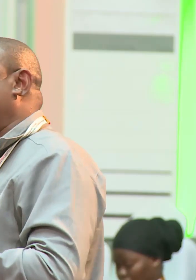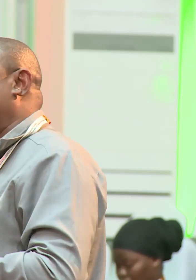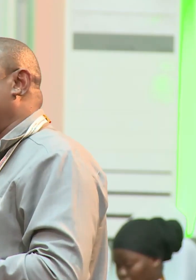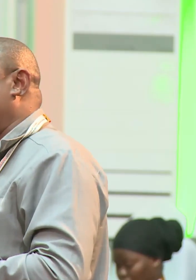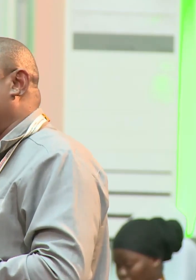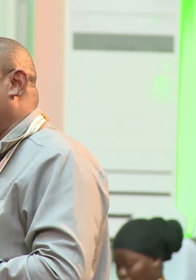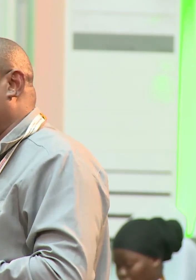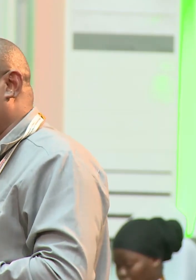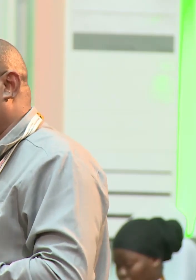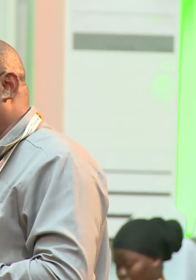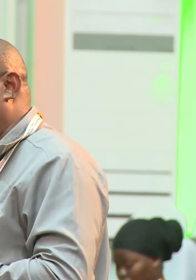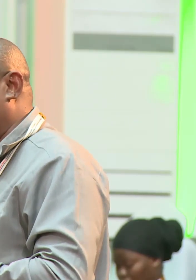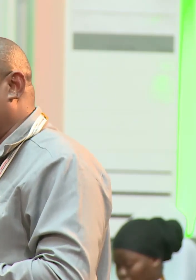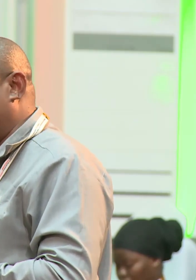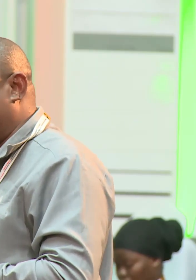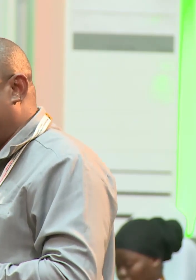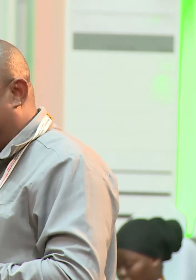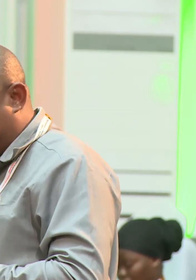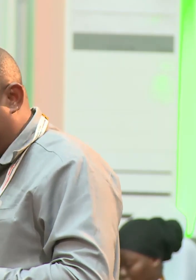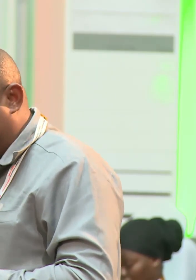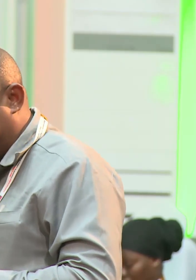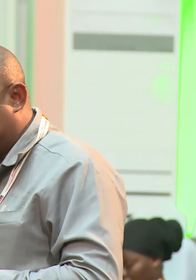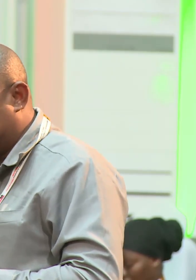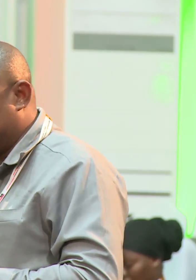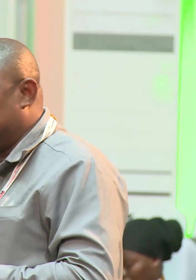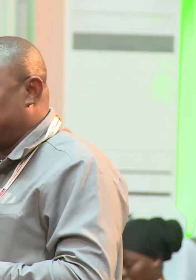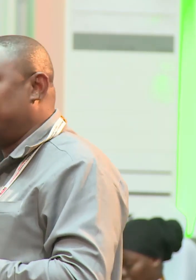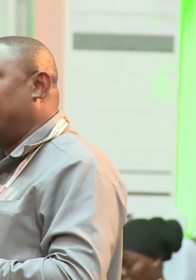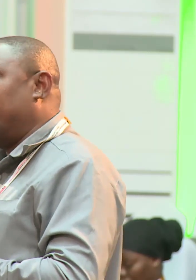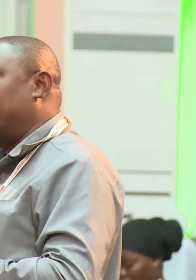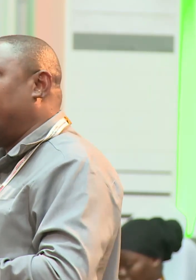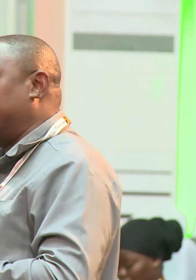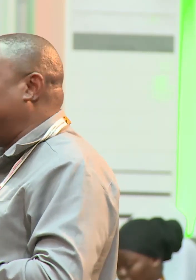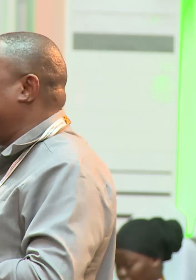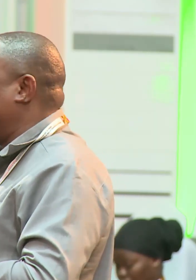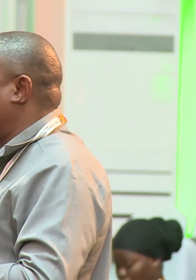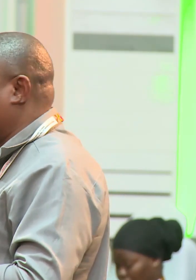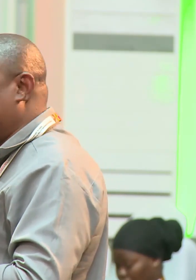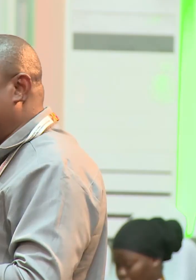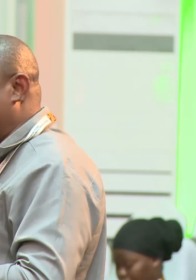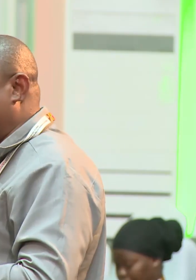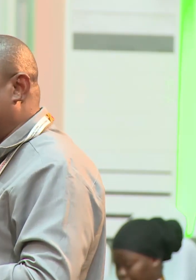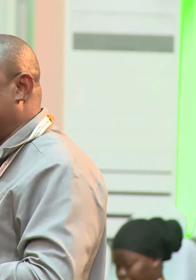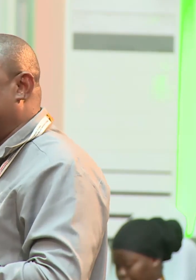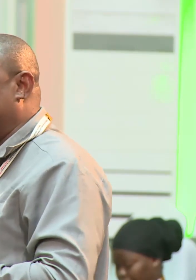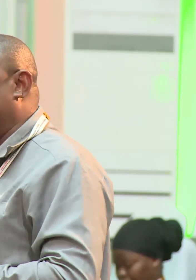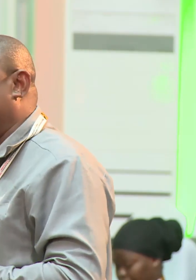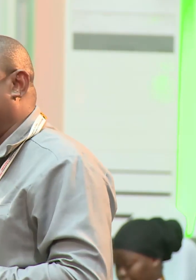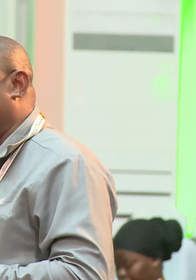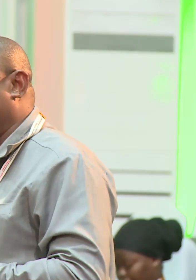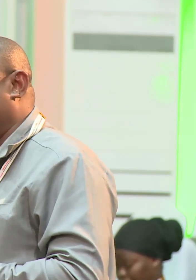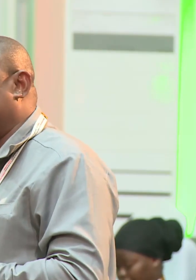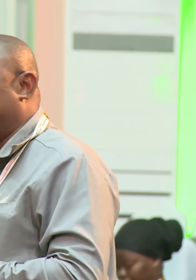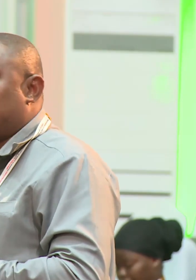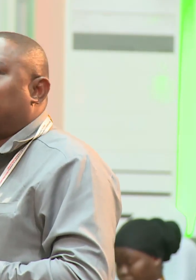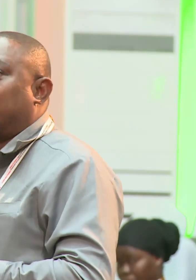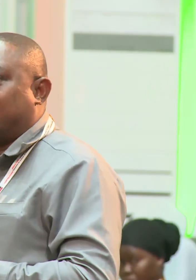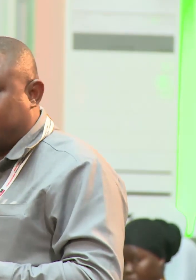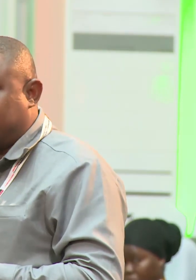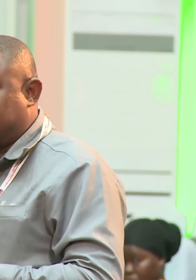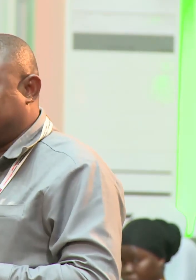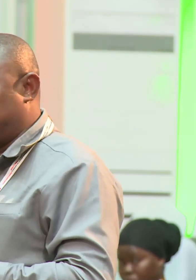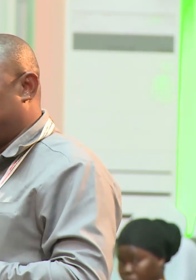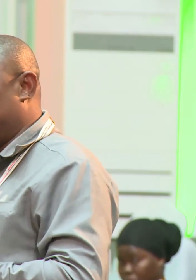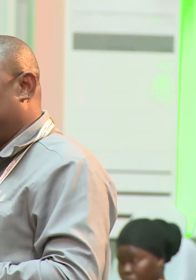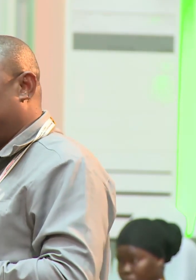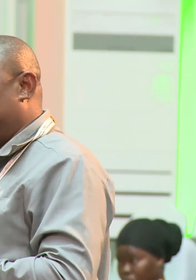celle de pouvoir recourir à l'outil moléculaire pour le diagnostic, tenant compte de la